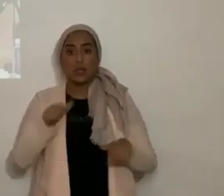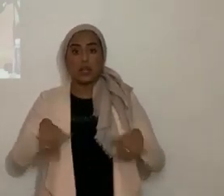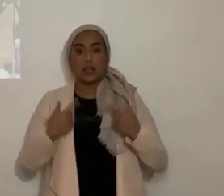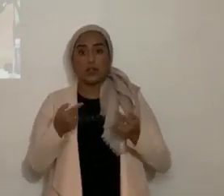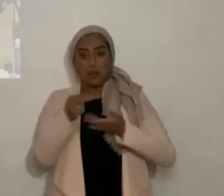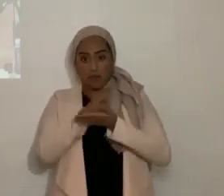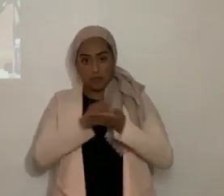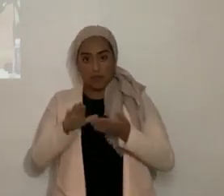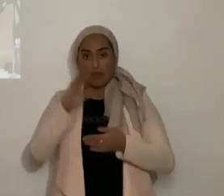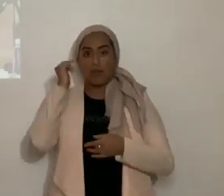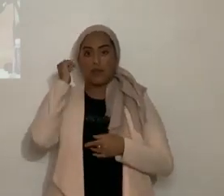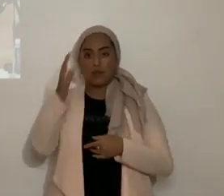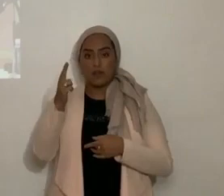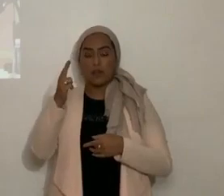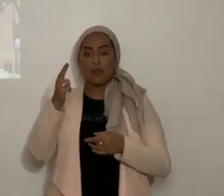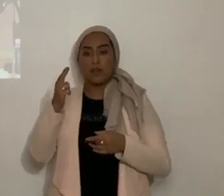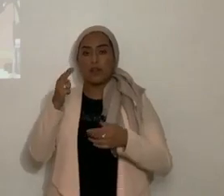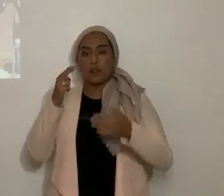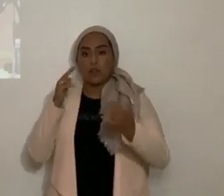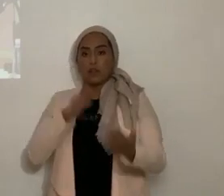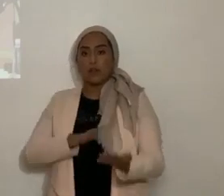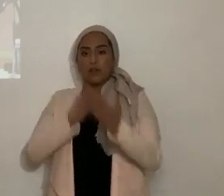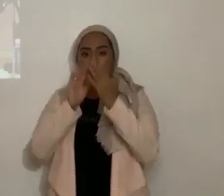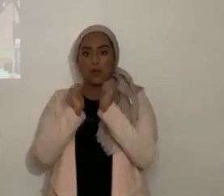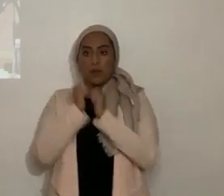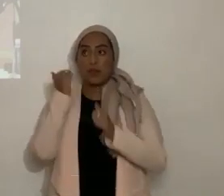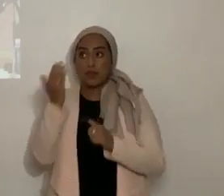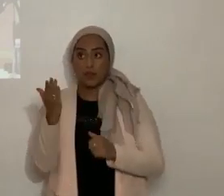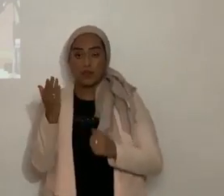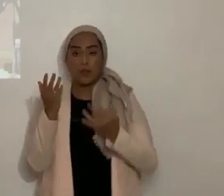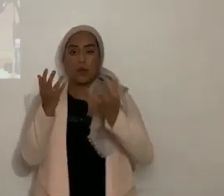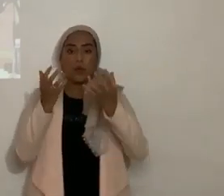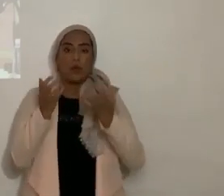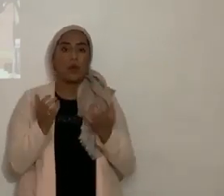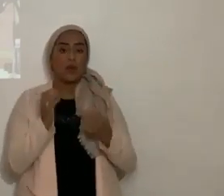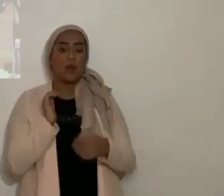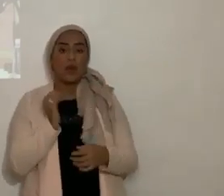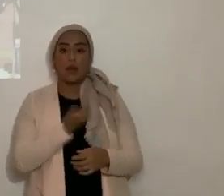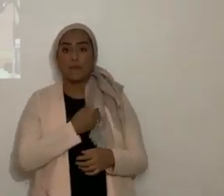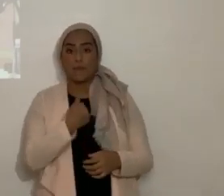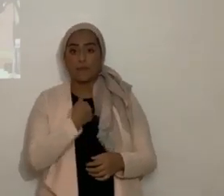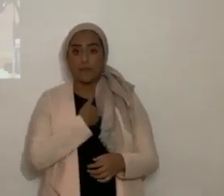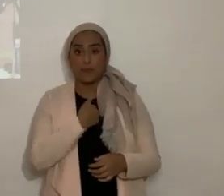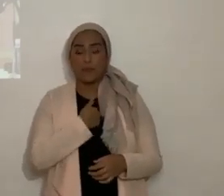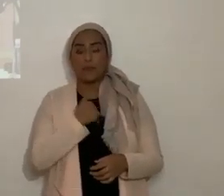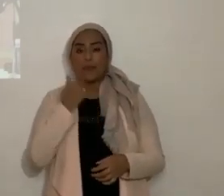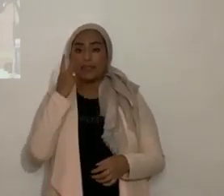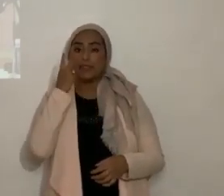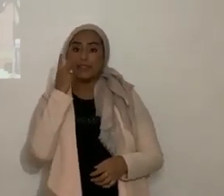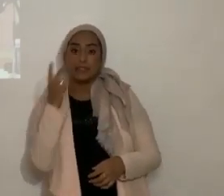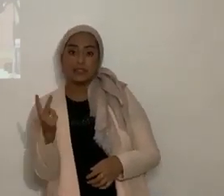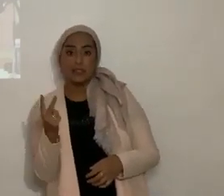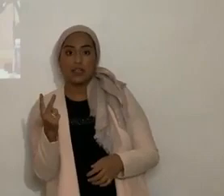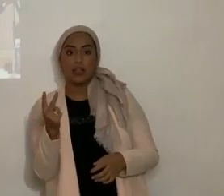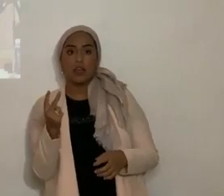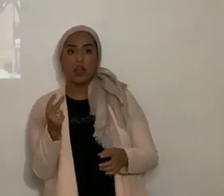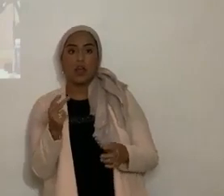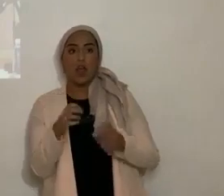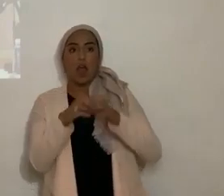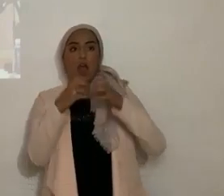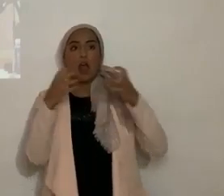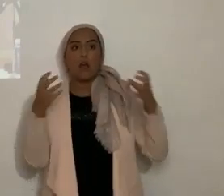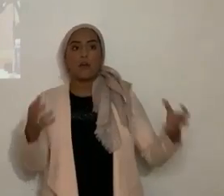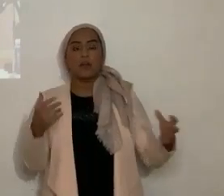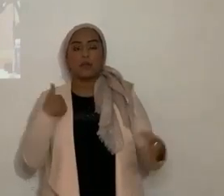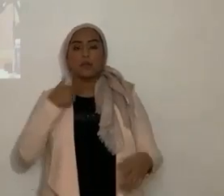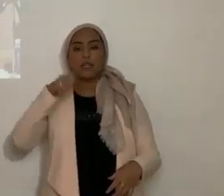santidad, Yahweh nos está acercando a Él y quiere que nosotros mismos veamos ¿cuánto le